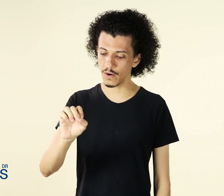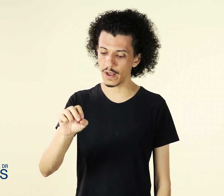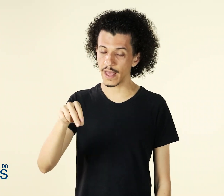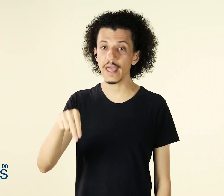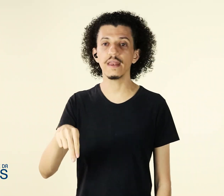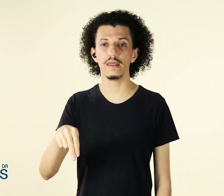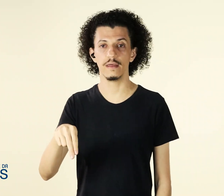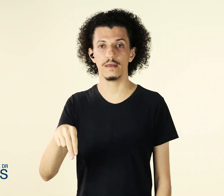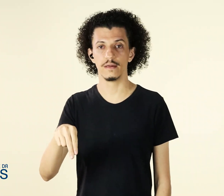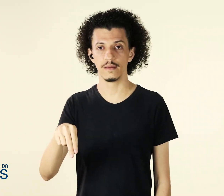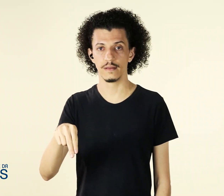M-A-D-S-O-N.